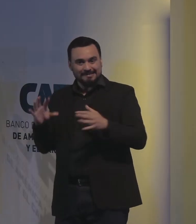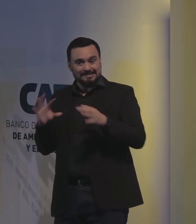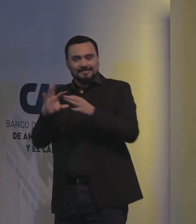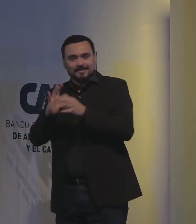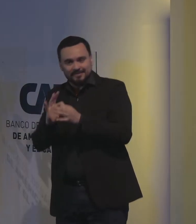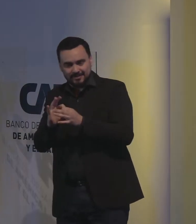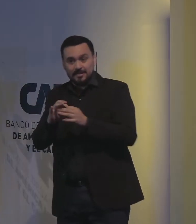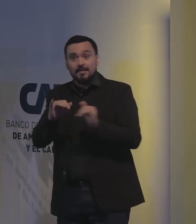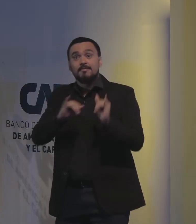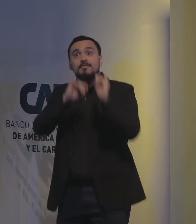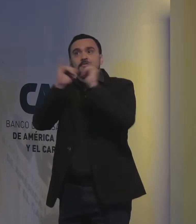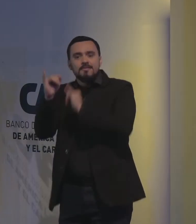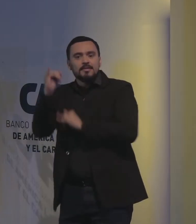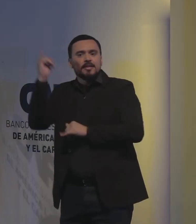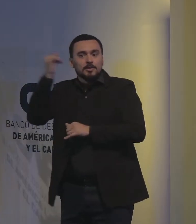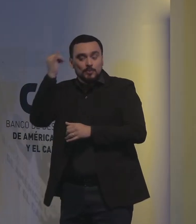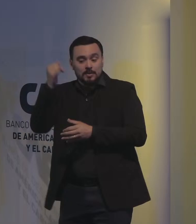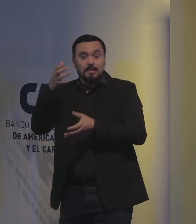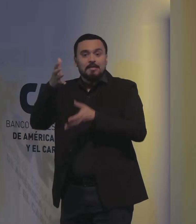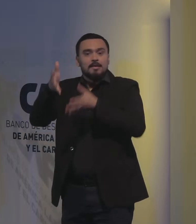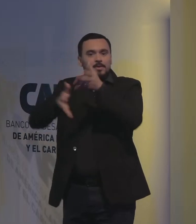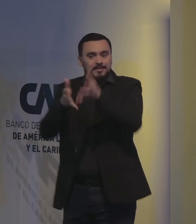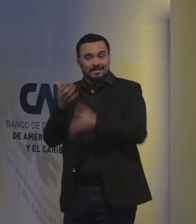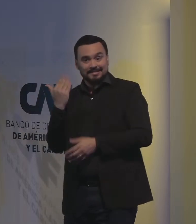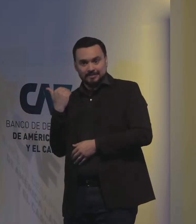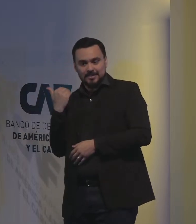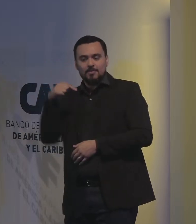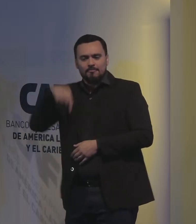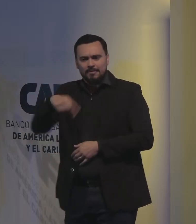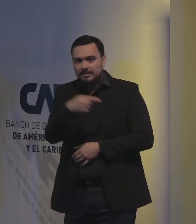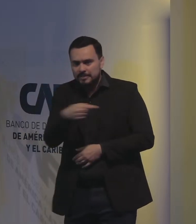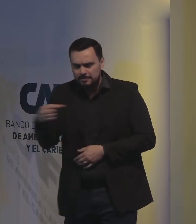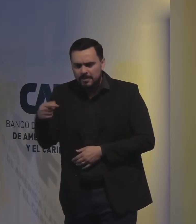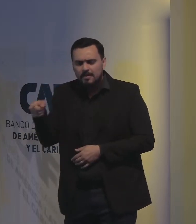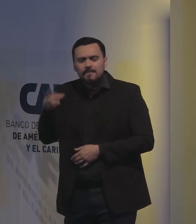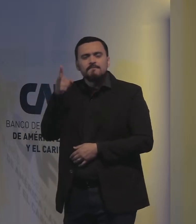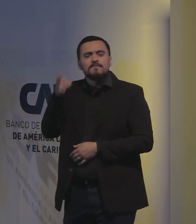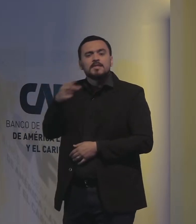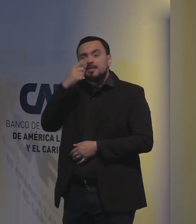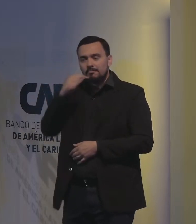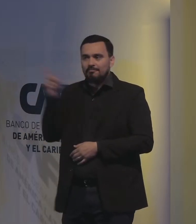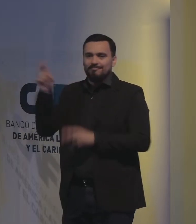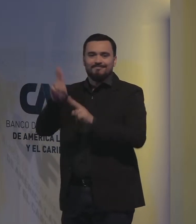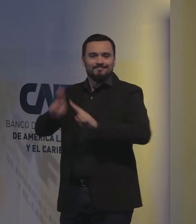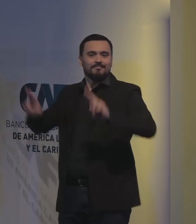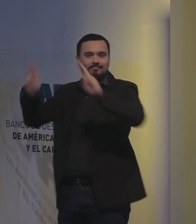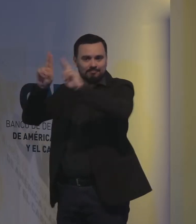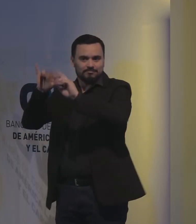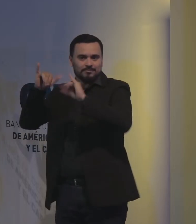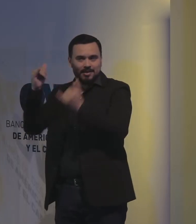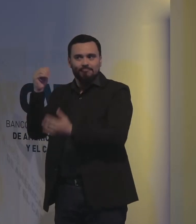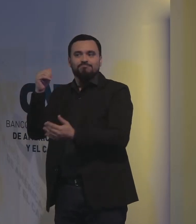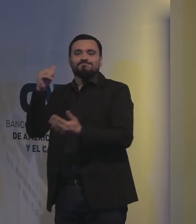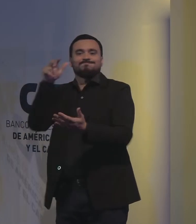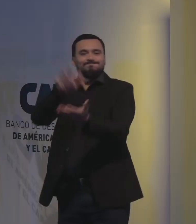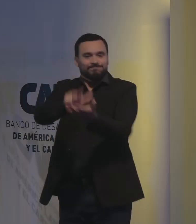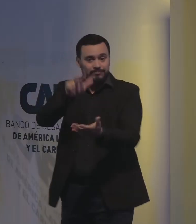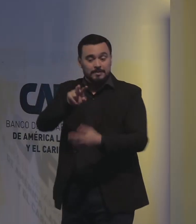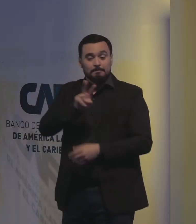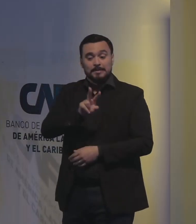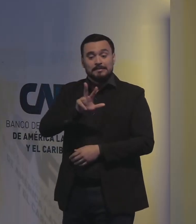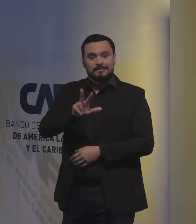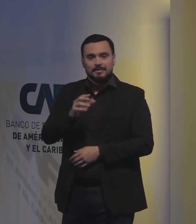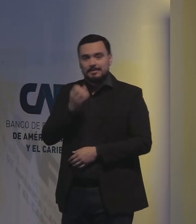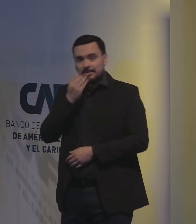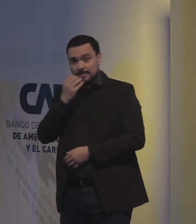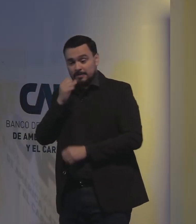del Día Internacional de las Lenguas de Señas, fecha establecida por las Naciones Unidas el 23 de septiembre